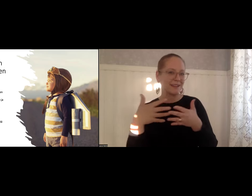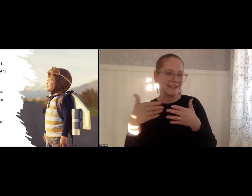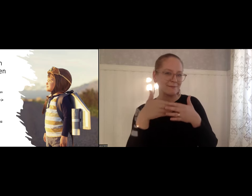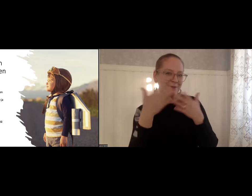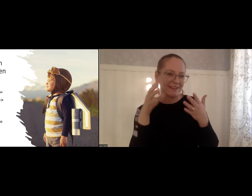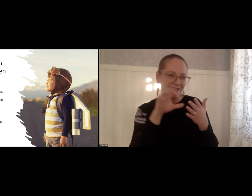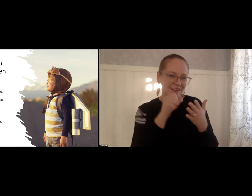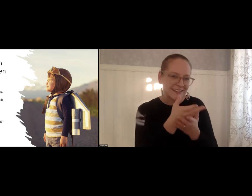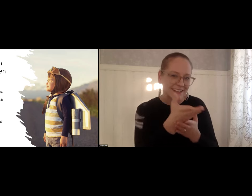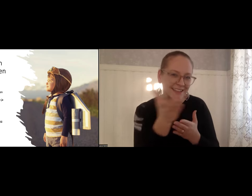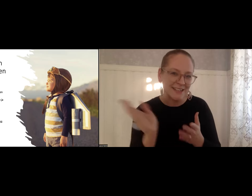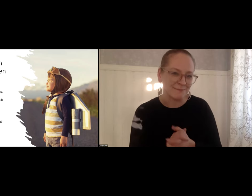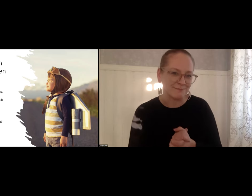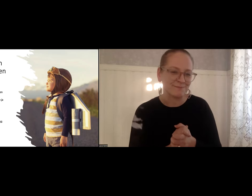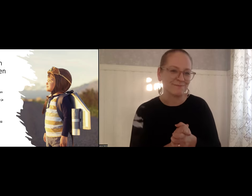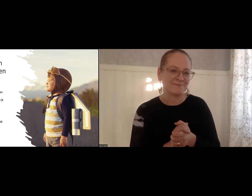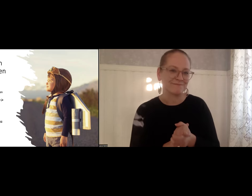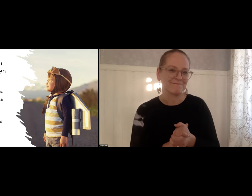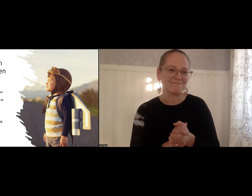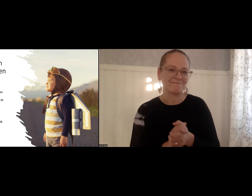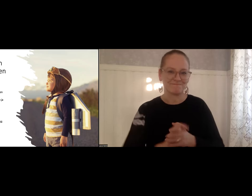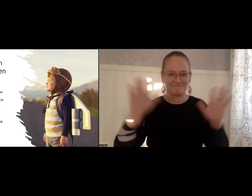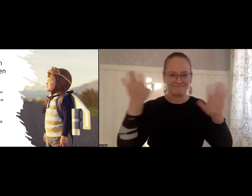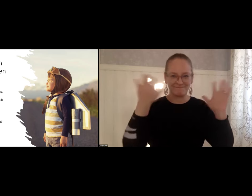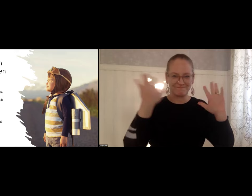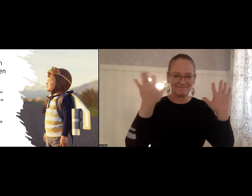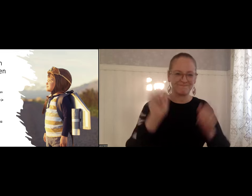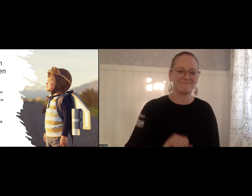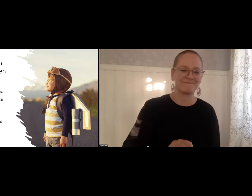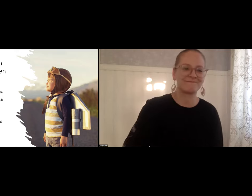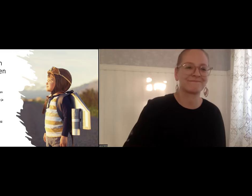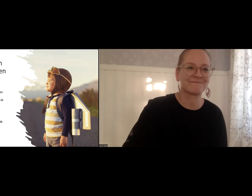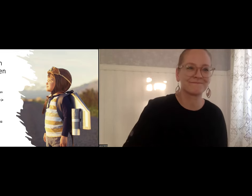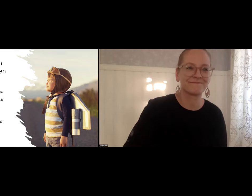Kiitoksia ja hyvää viittomakielen päivää kaikille.